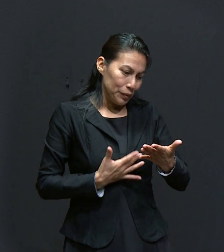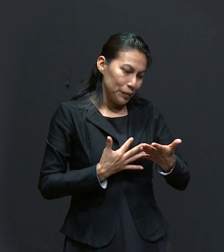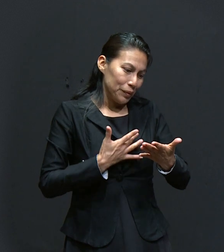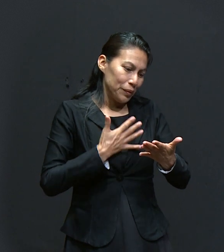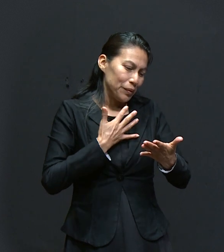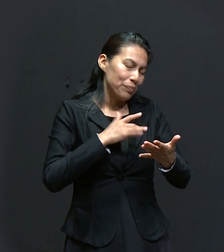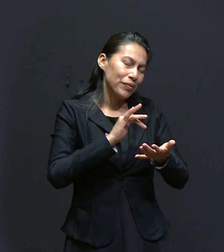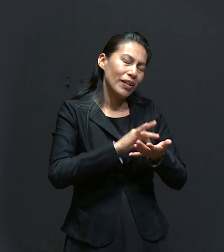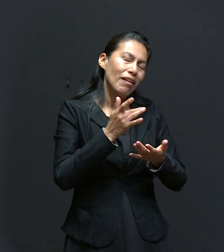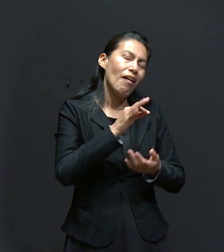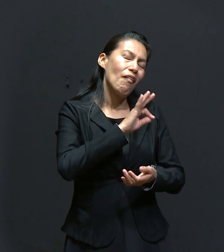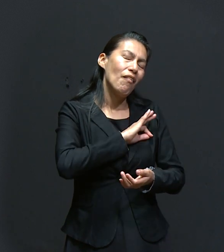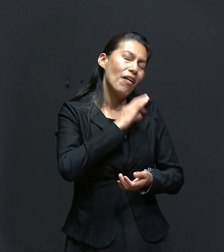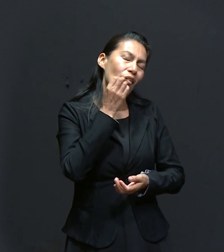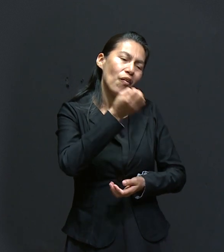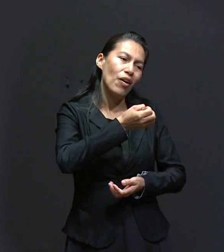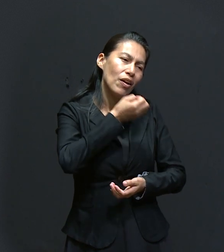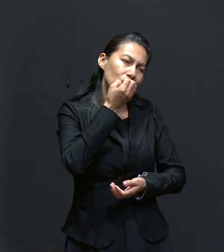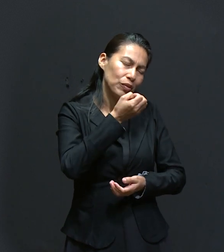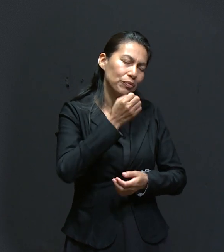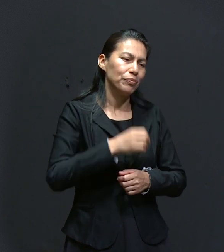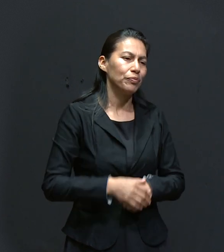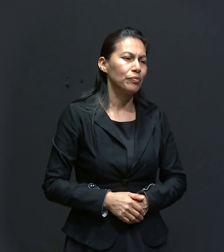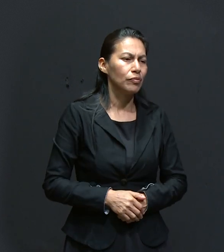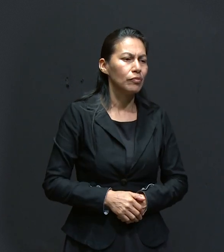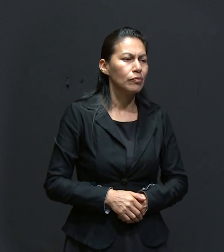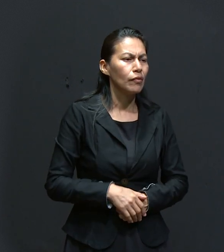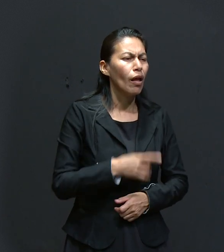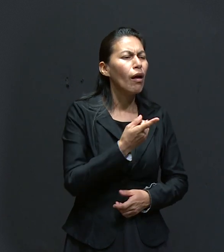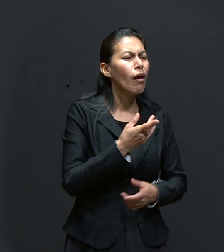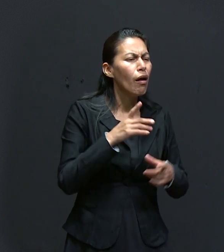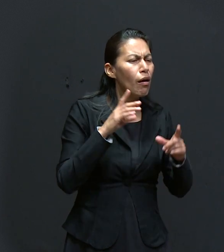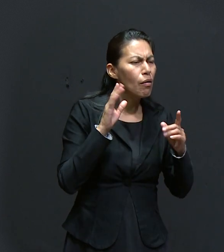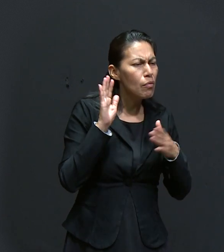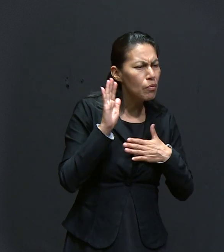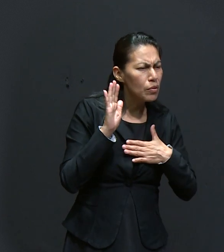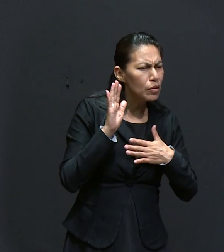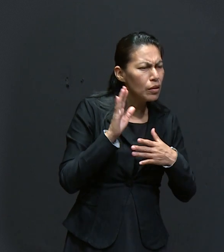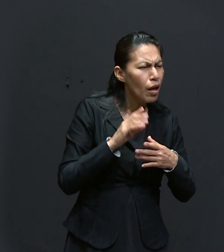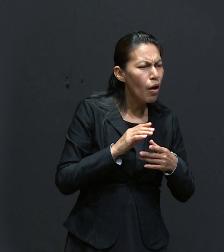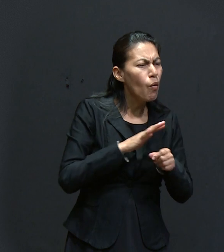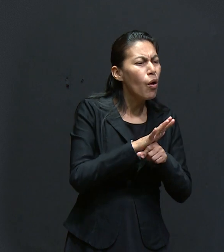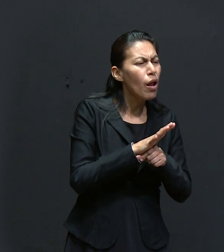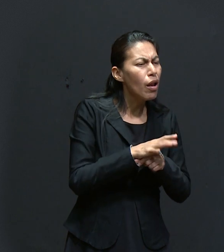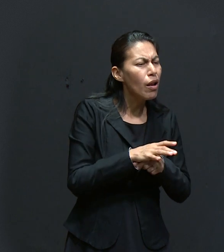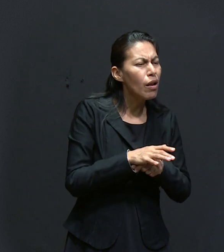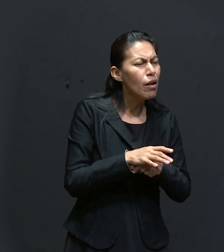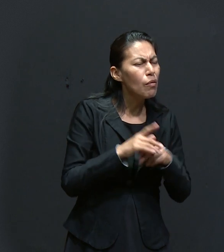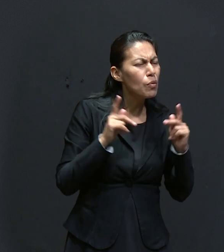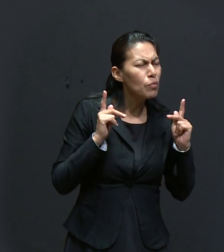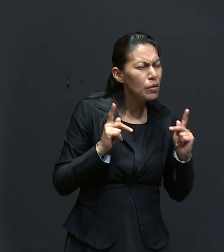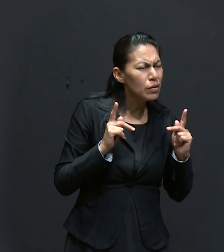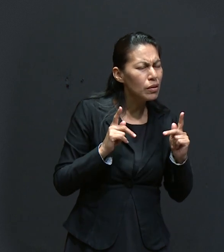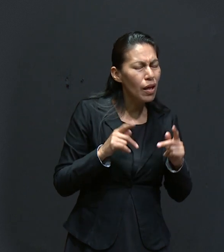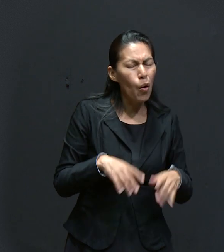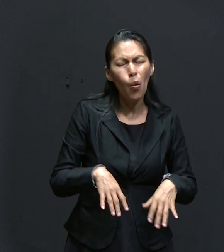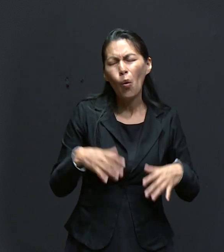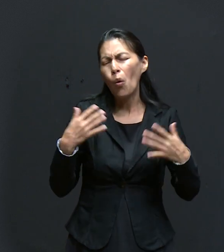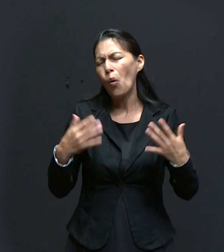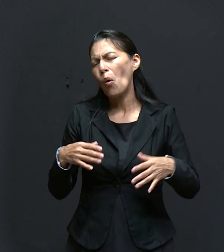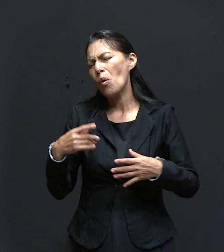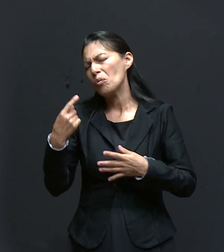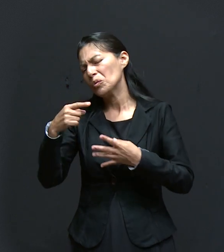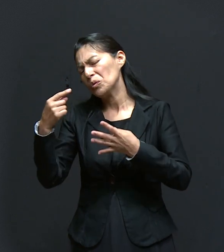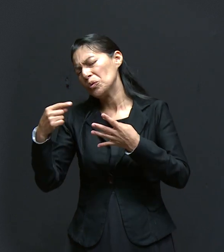en nosotros por medio de la fe y la oración cual es la promesa que tiene papel para nosotros hay